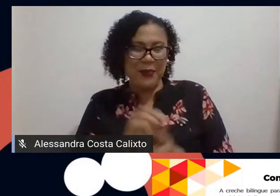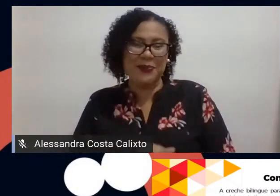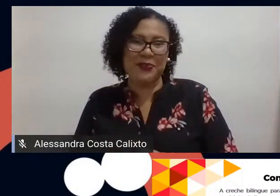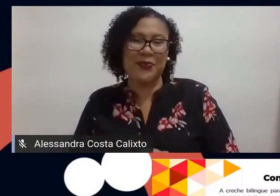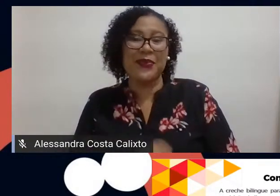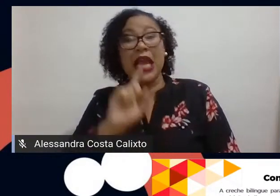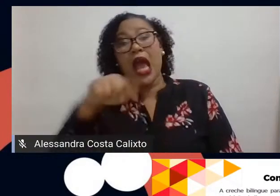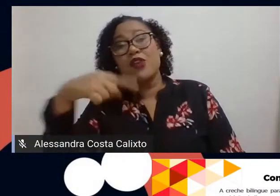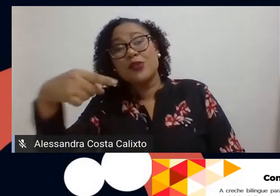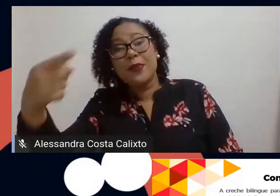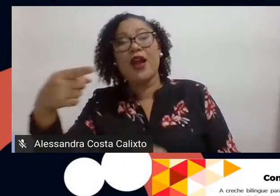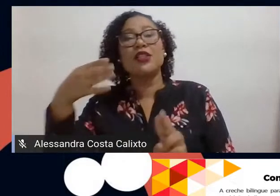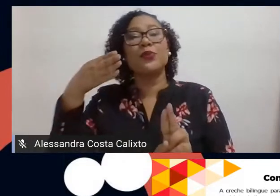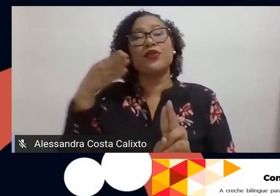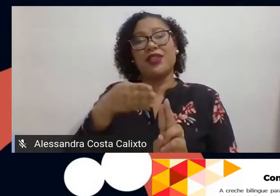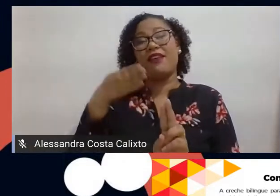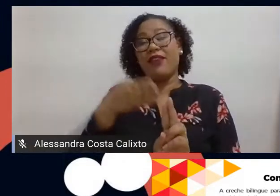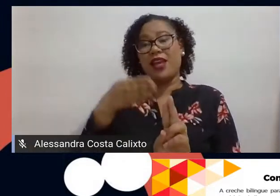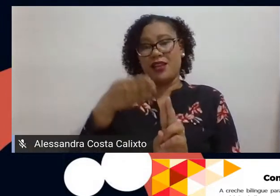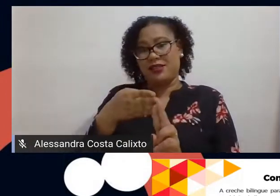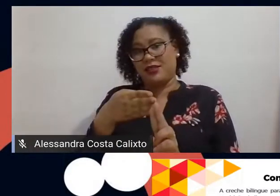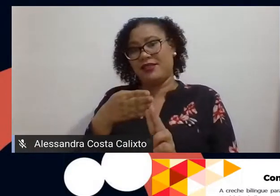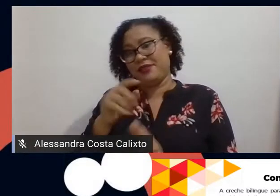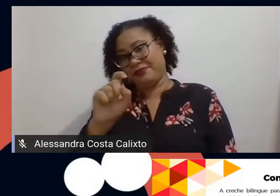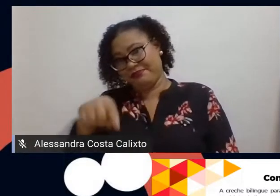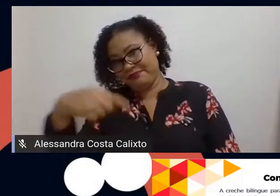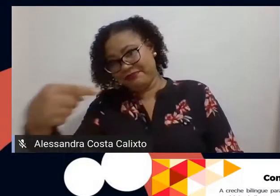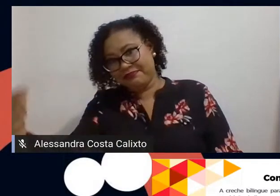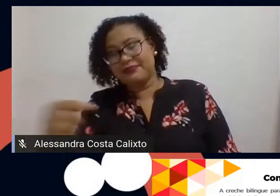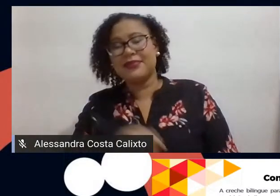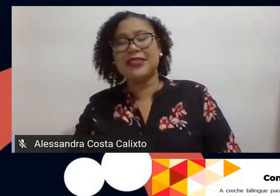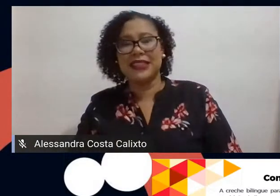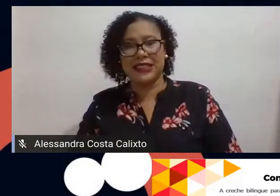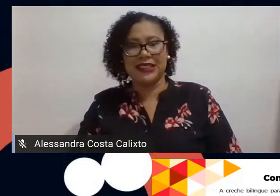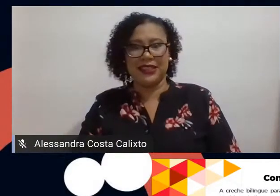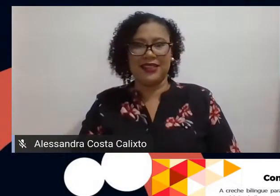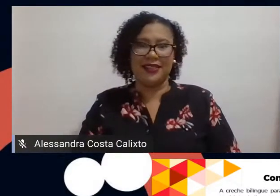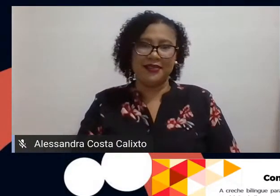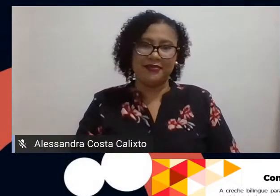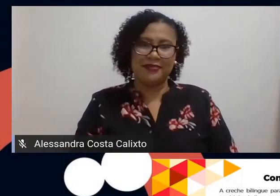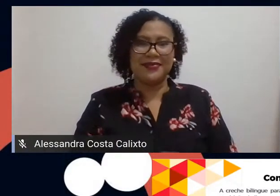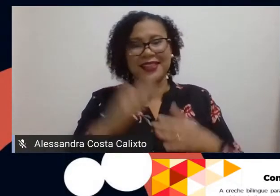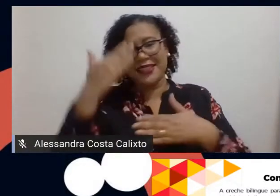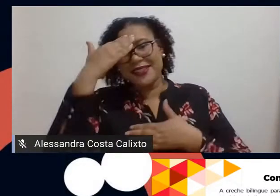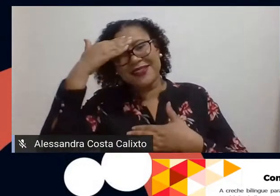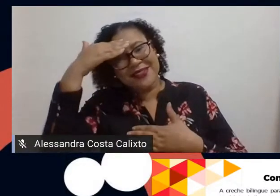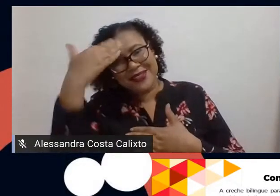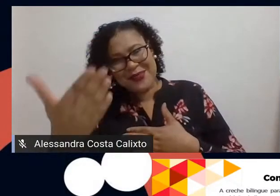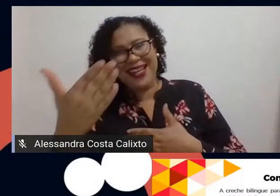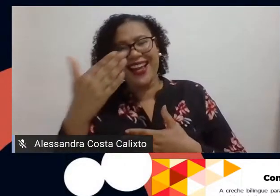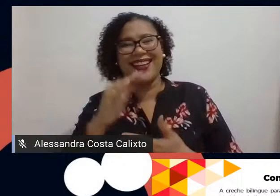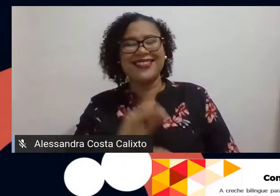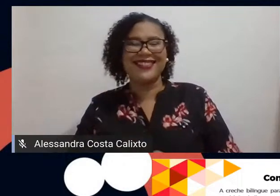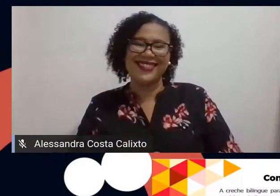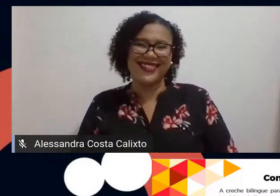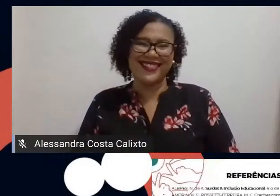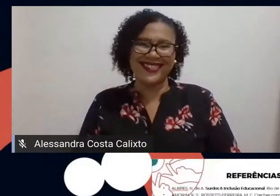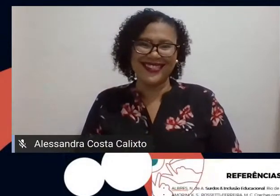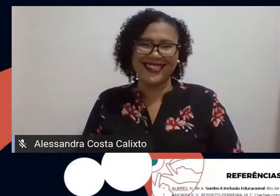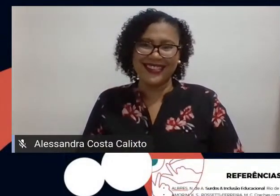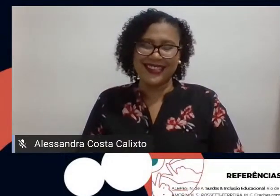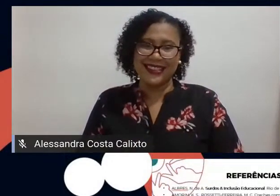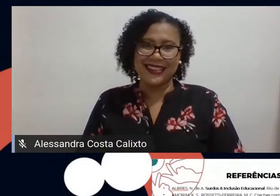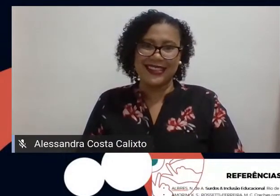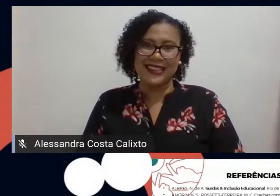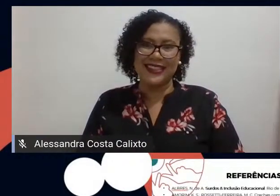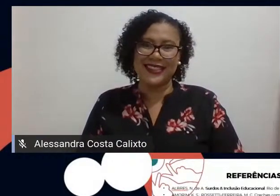façam leitura do livro, leitura do artigo. Posteriormente, né, pode passar. Nós temos ainda apontamento